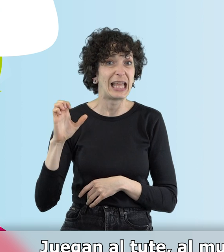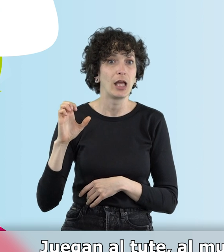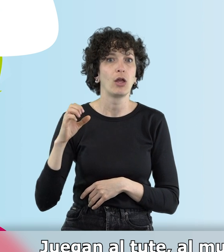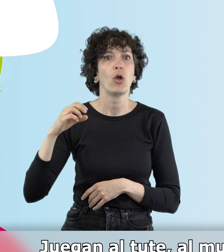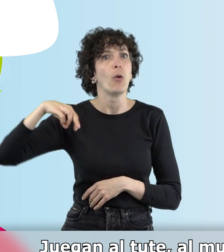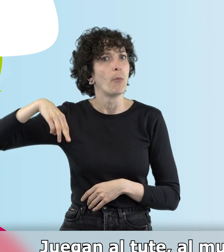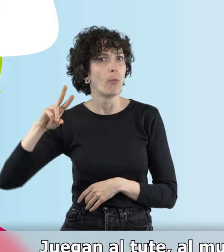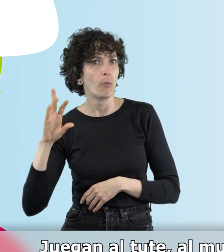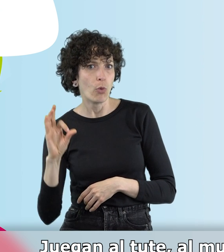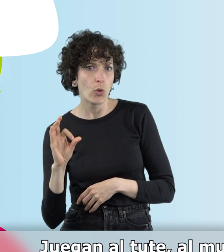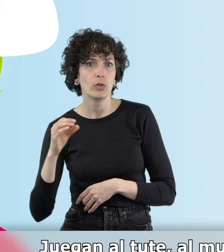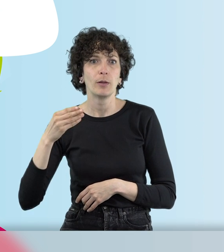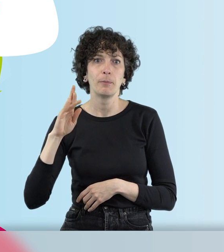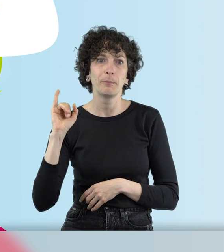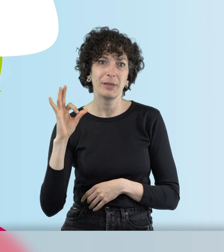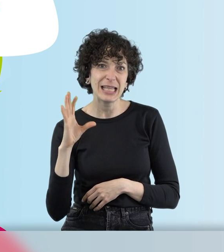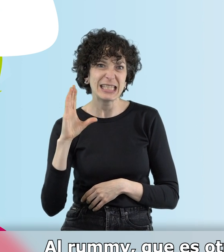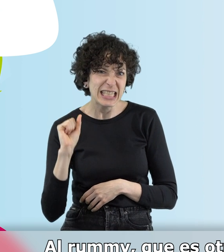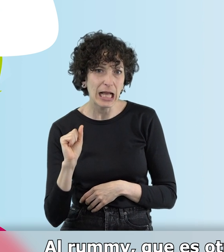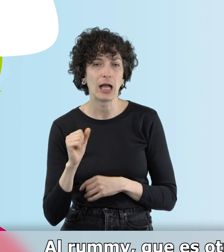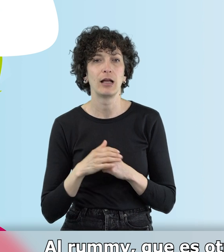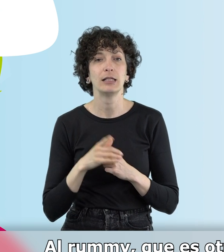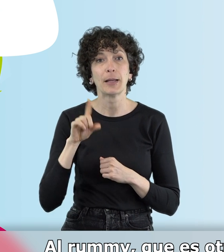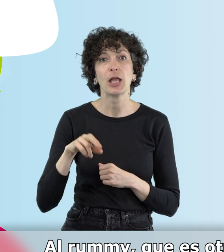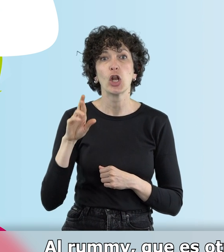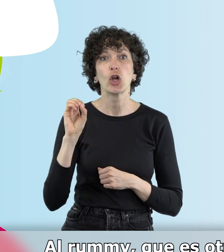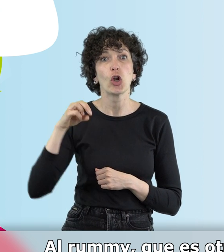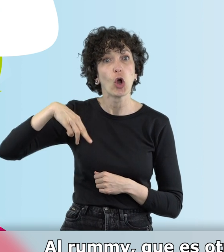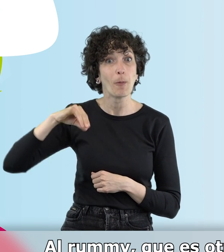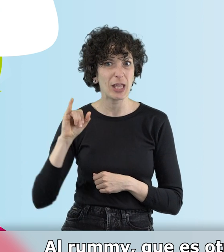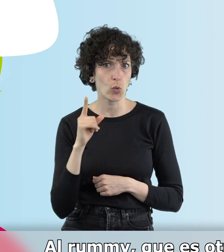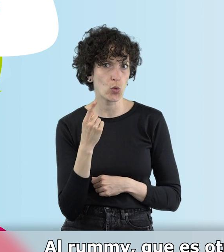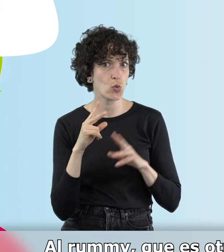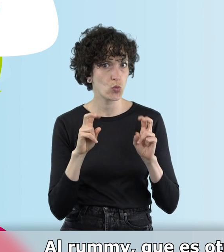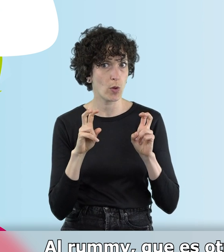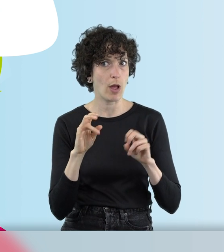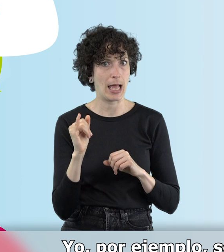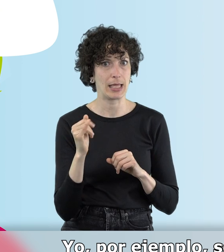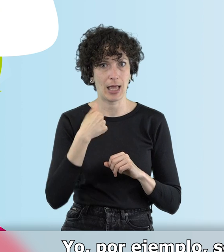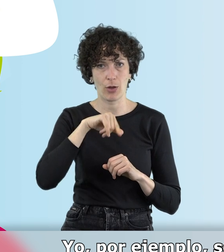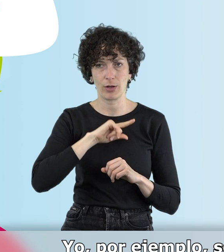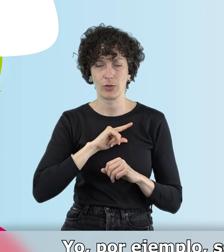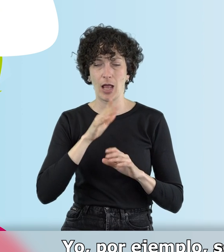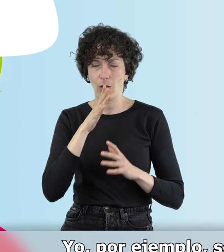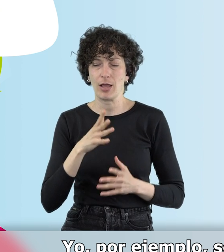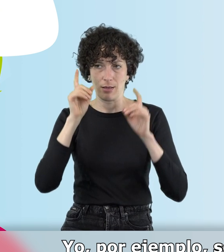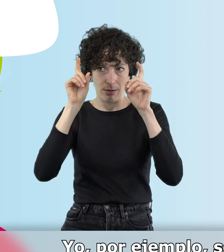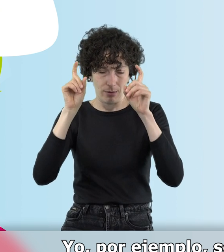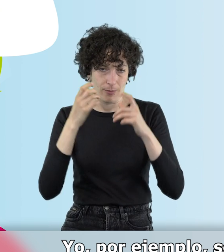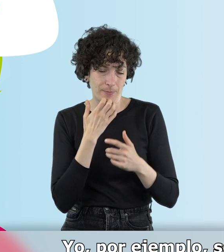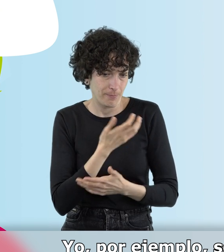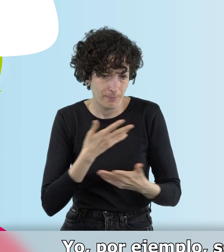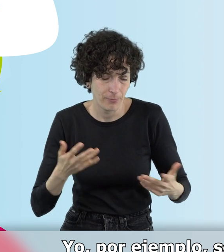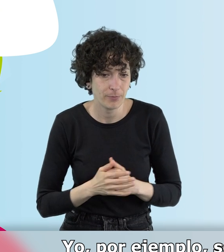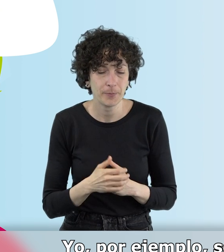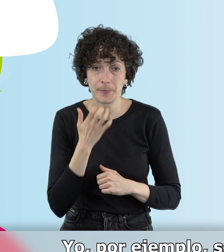brisca, todas las clases de juegos que tenemos. Al romi, que es otro nuevo que tenemos, que estamos enseñándoles. Y yo,